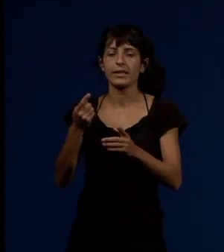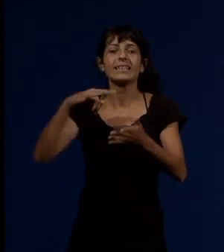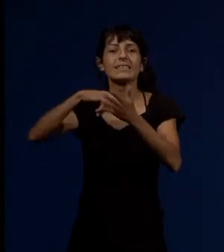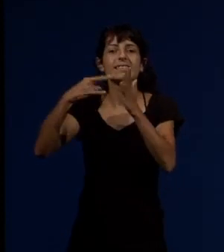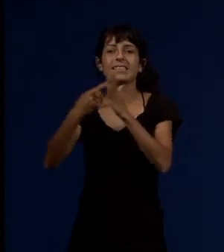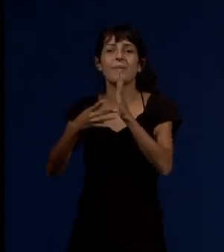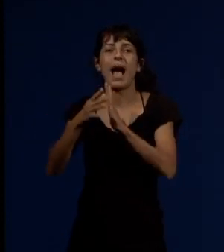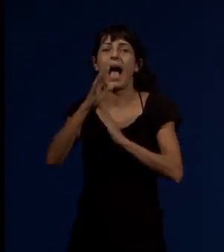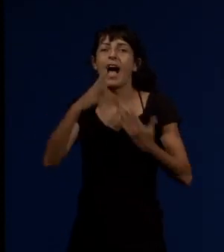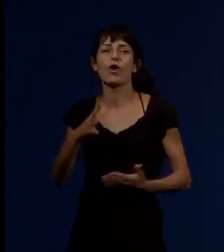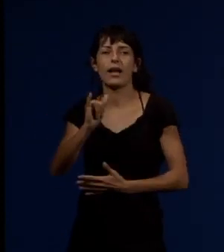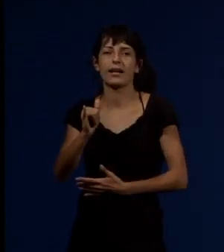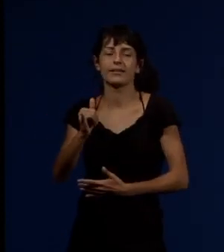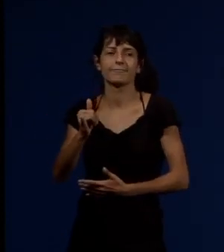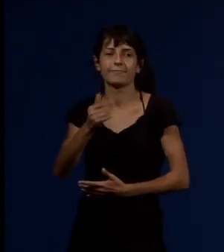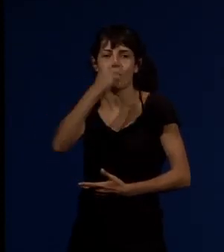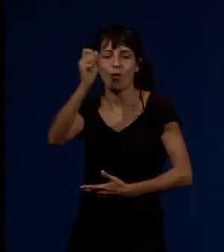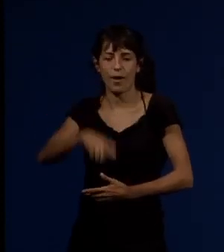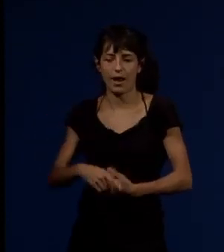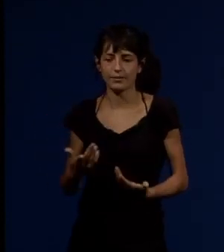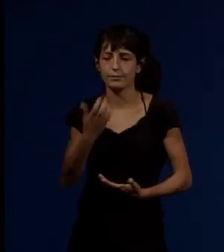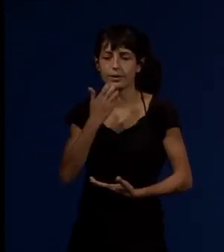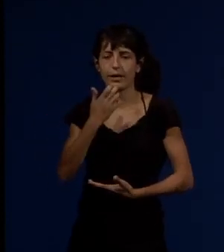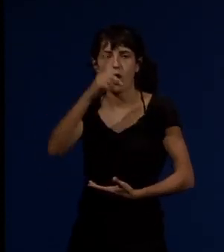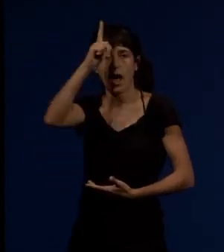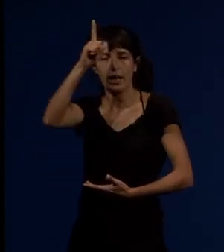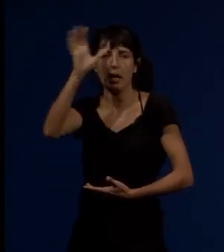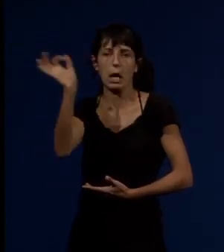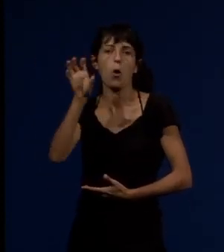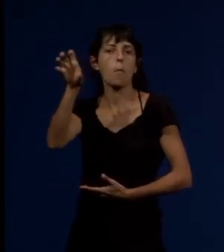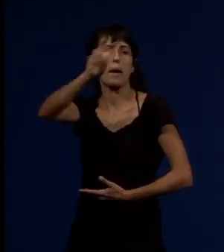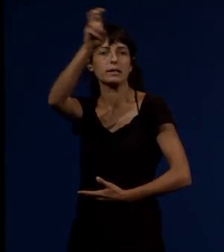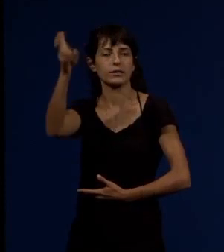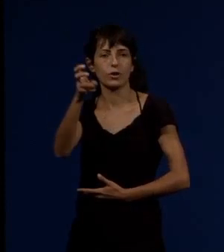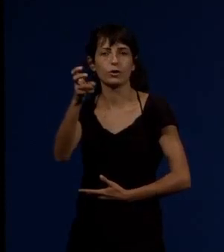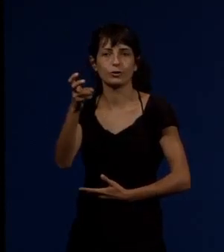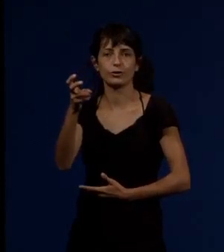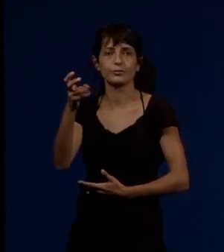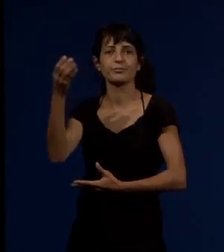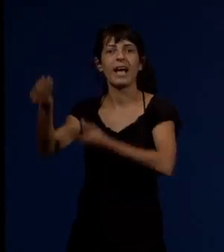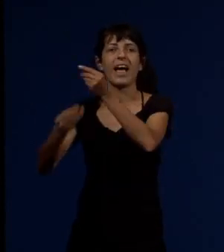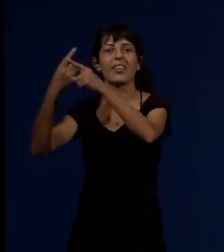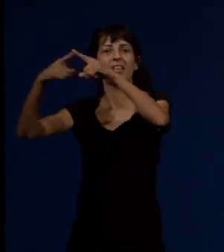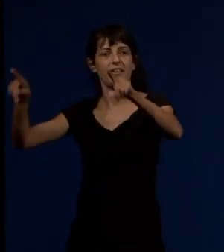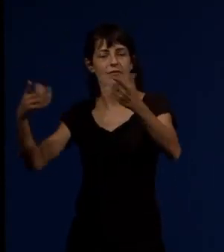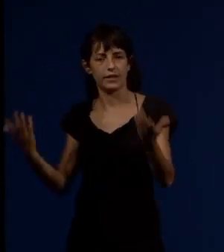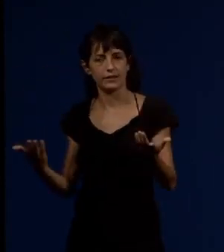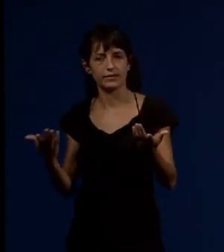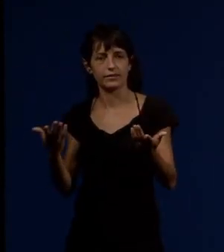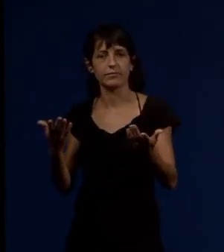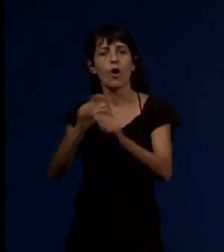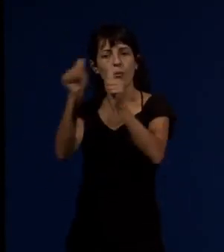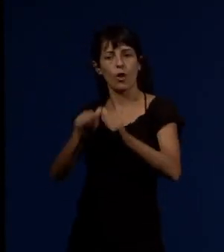incorporan. Fixádevos, Alemaña e outros países teñen como mecanismo complementario o sistema de interrumpibilidade,